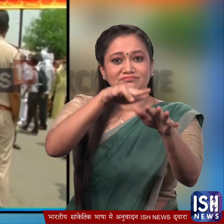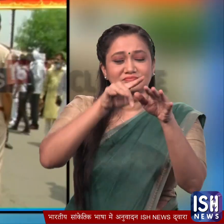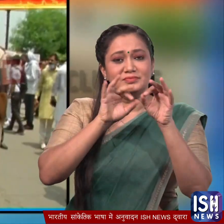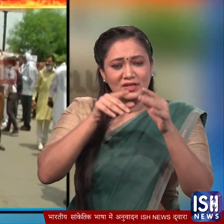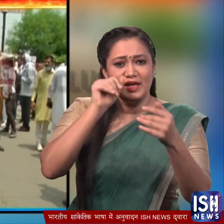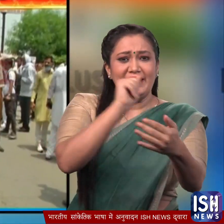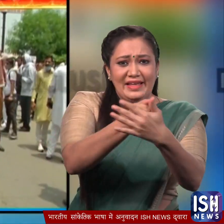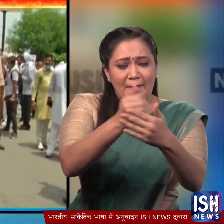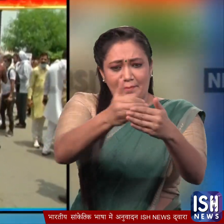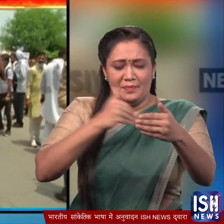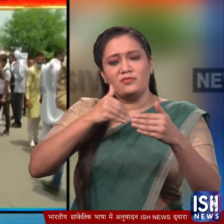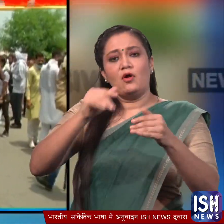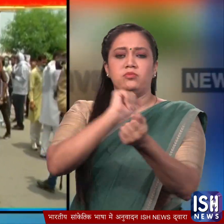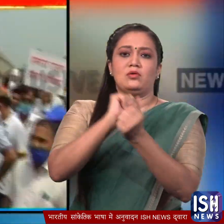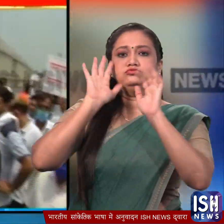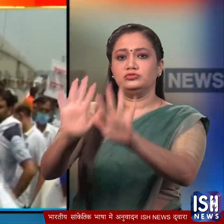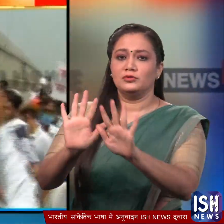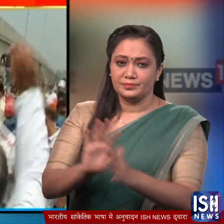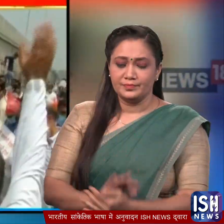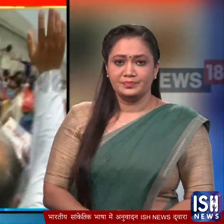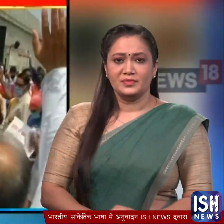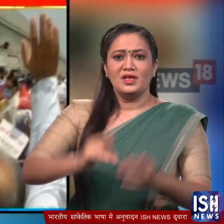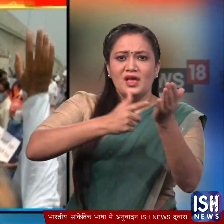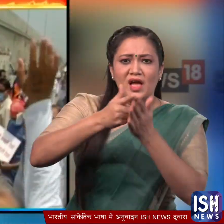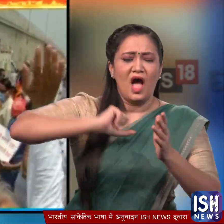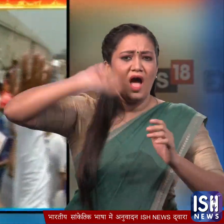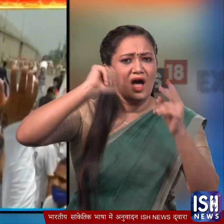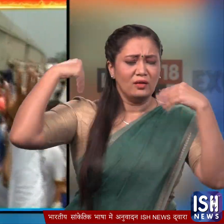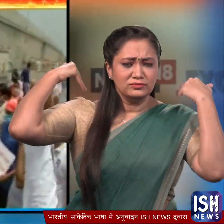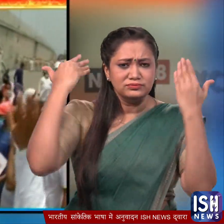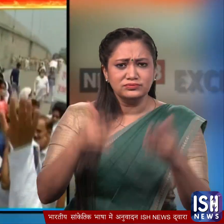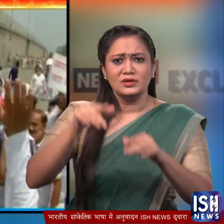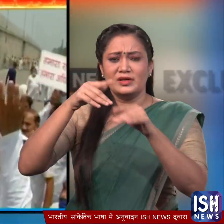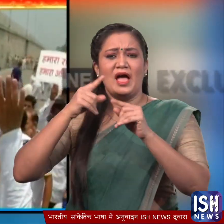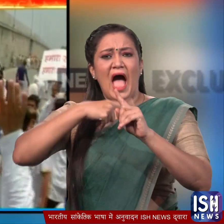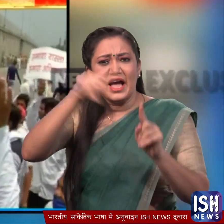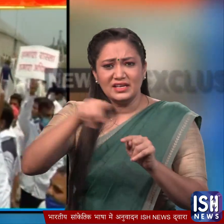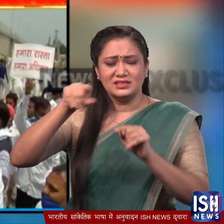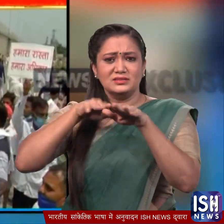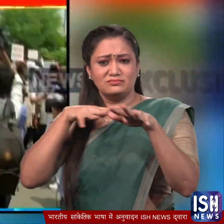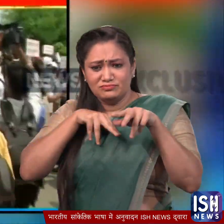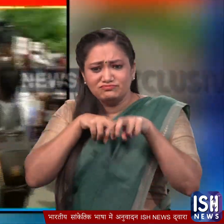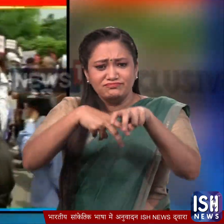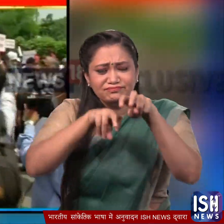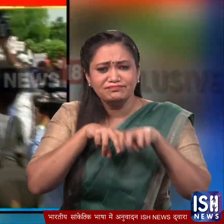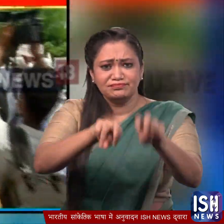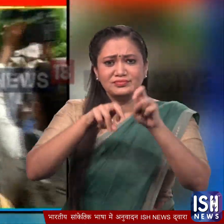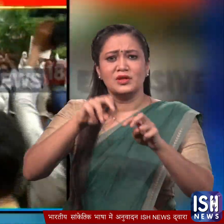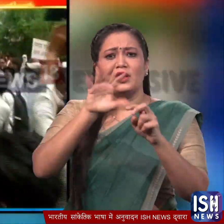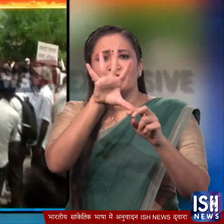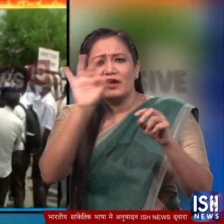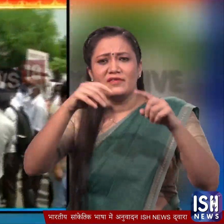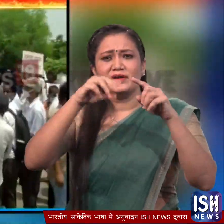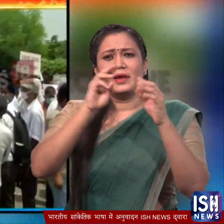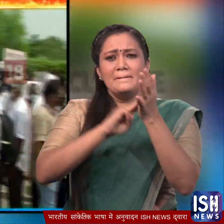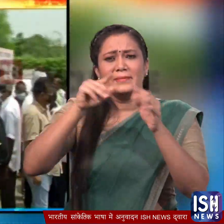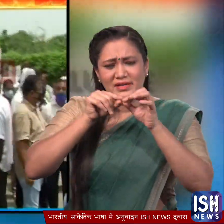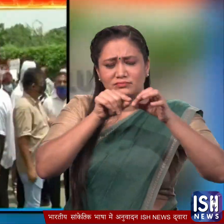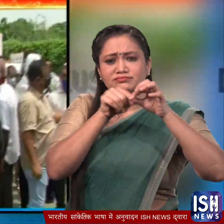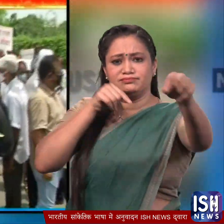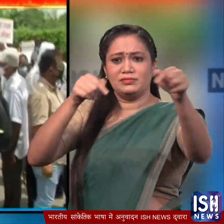पहुंचे, पुलिस ने उन्हें रोक दिया। किसानों के आंदोलन के खिलाफ हो रहे इस पैदल मार्च को जहां रोका गया, वहां से करीब 500 मीटर की दूरी